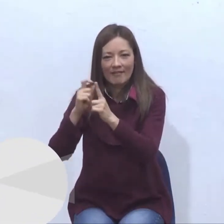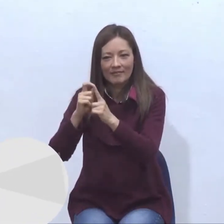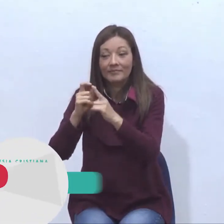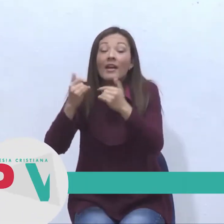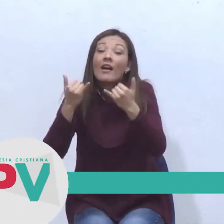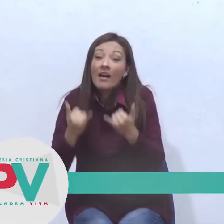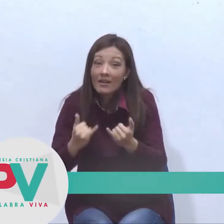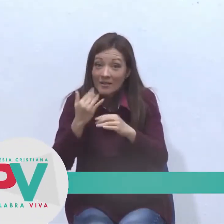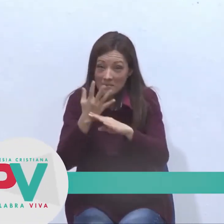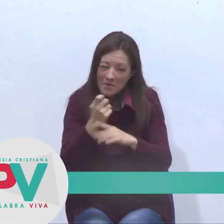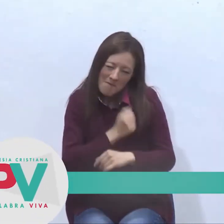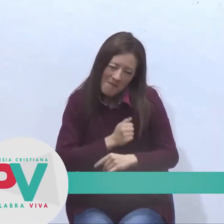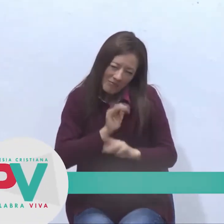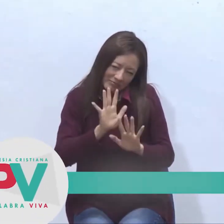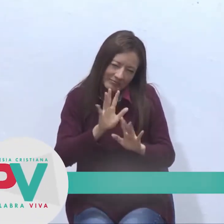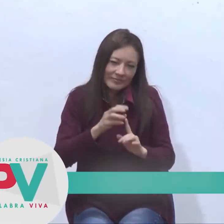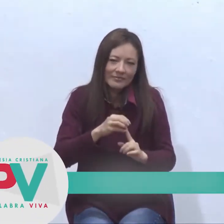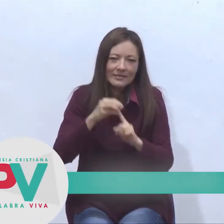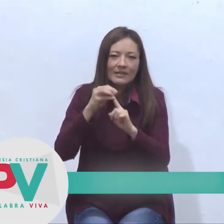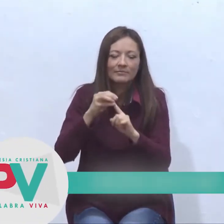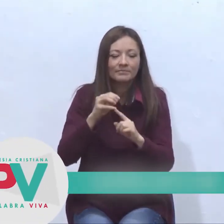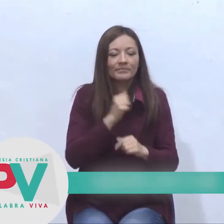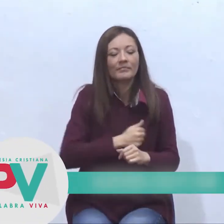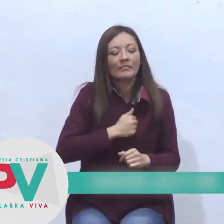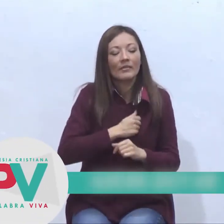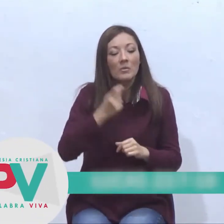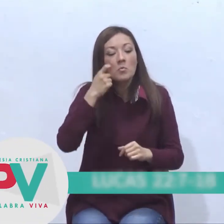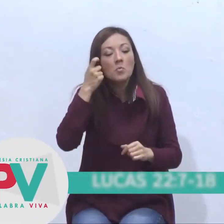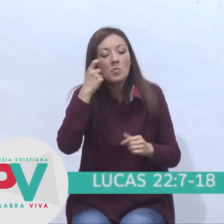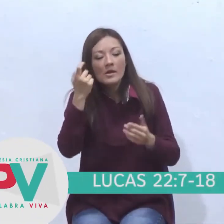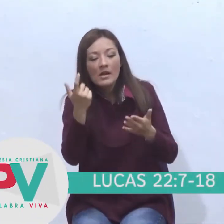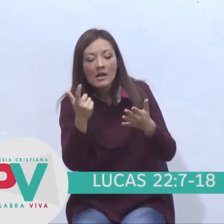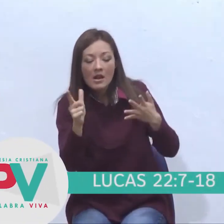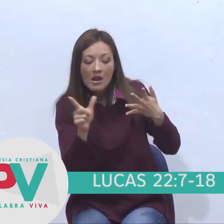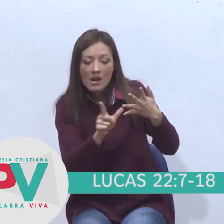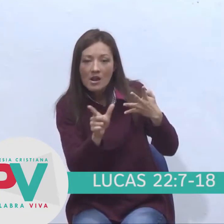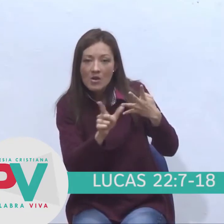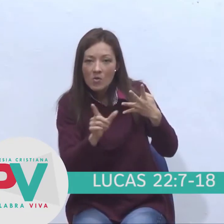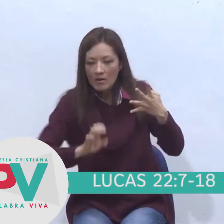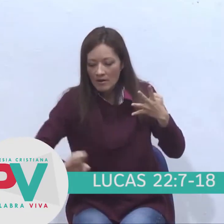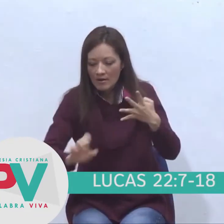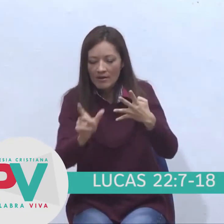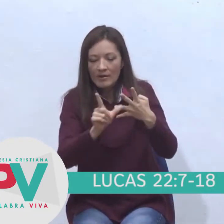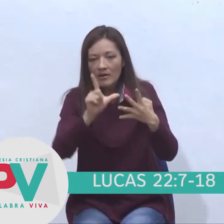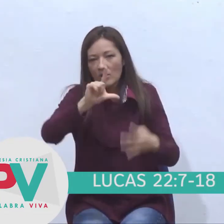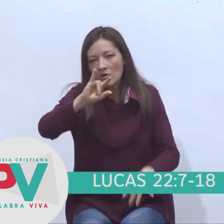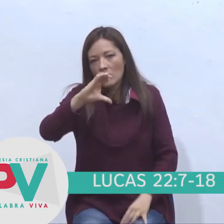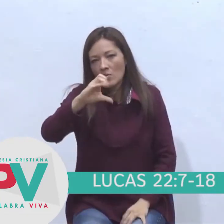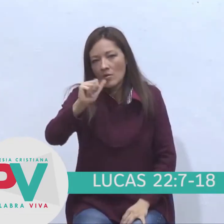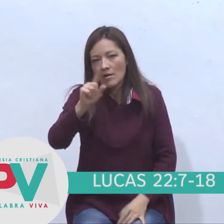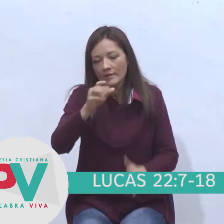usted el favor, me acompañe por favor a Lucas capítulo 22, versículo 7.